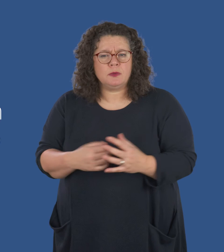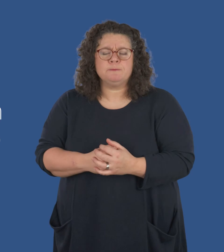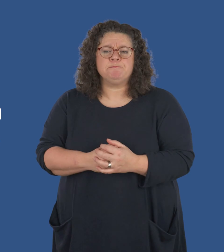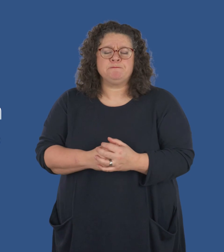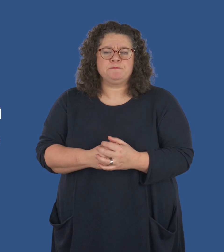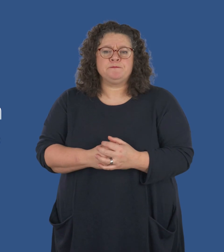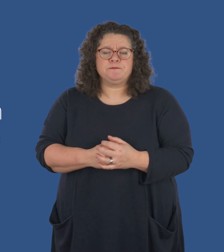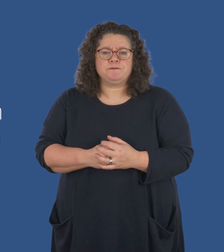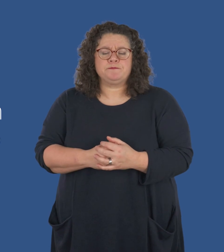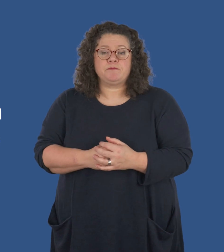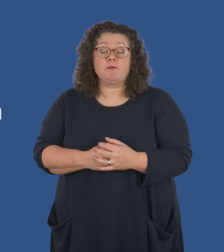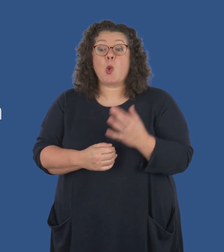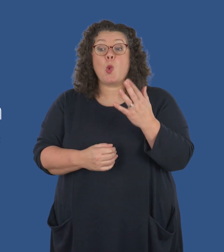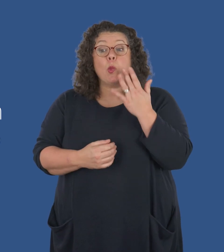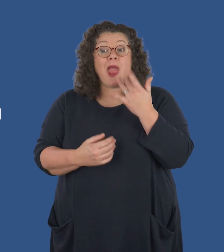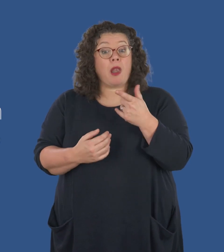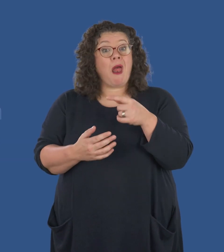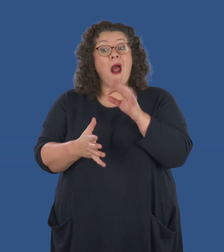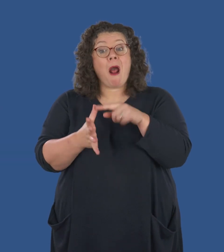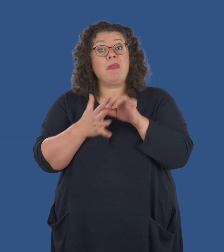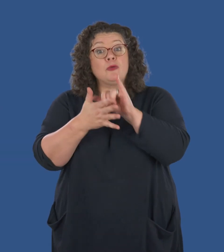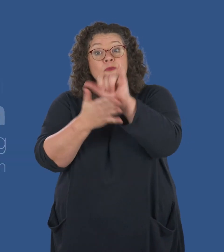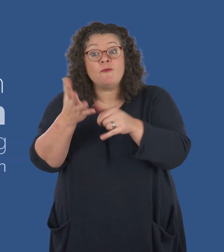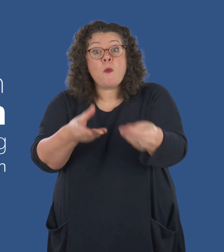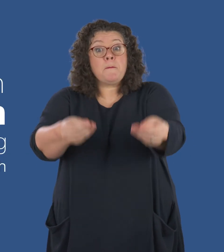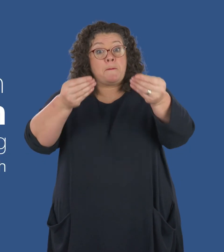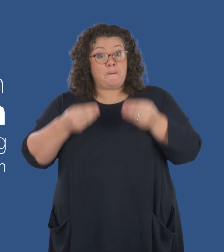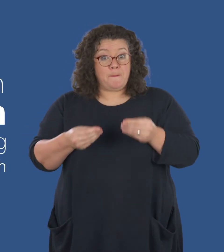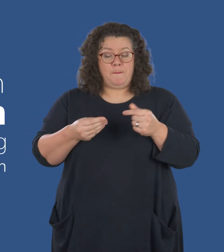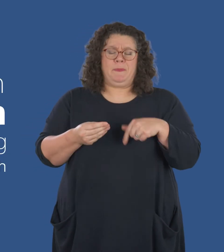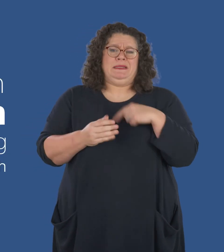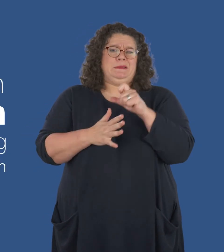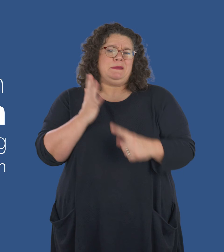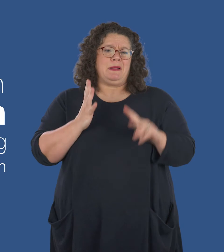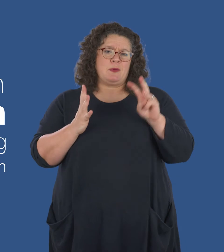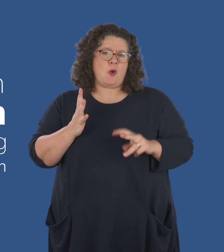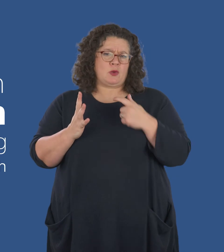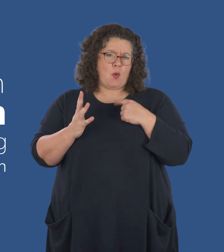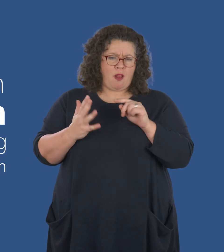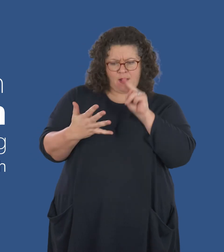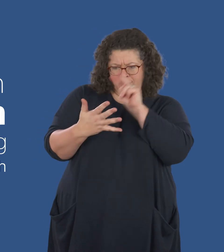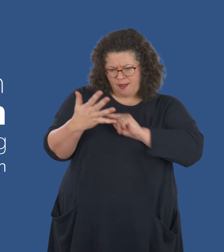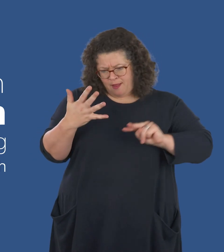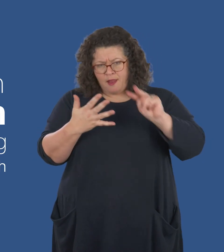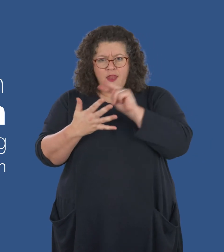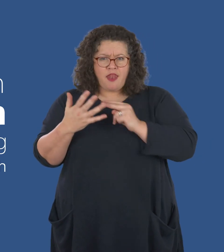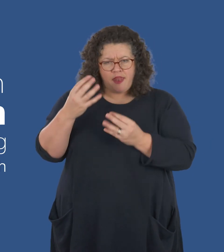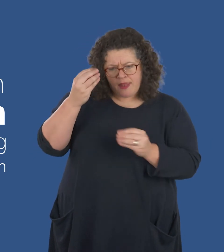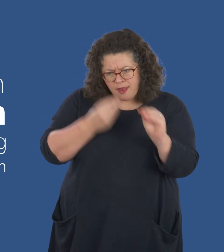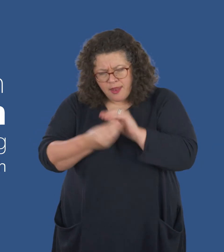Unwaith y derbynir eich cais, bydd Anabledd Cymru yn cyfrifo math a maint y cymorth sydd ei angen arnoch.